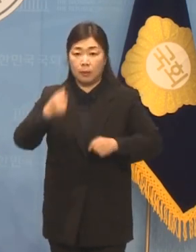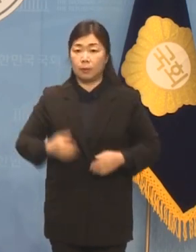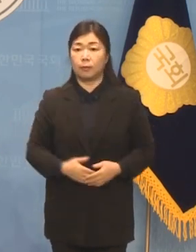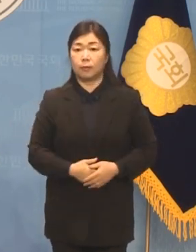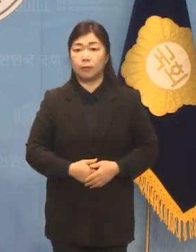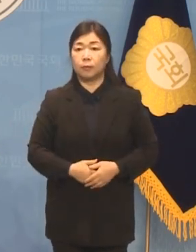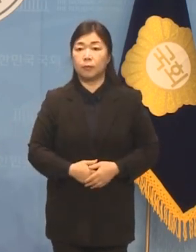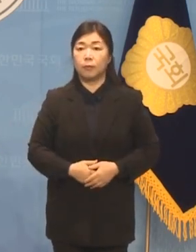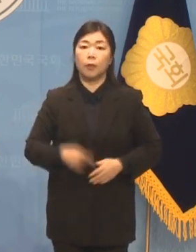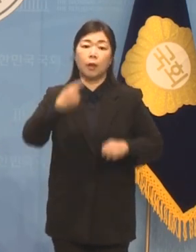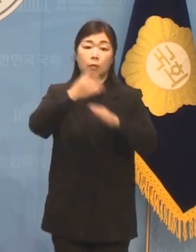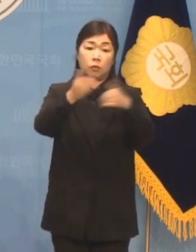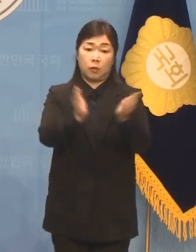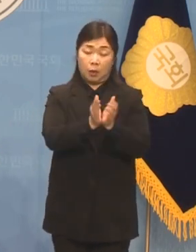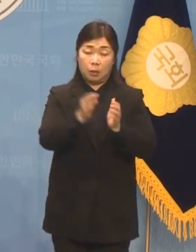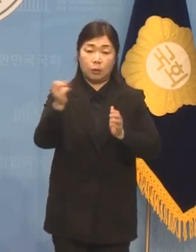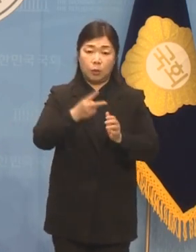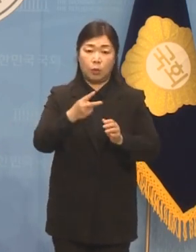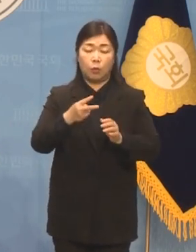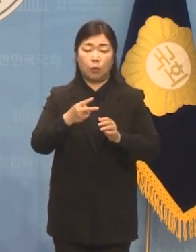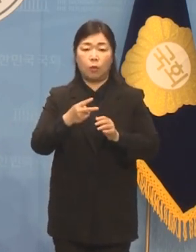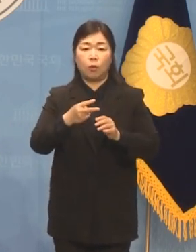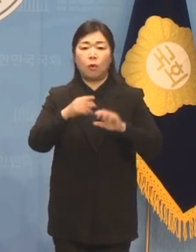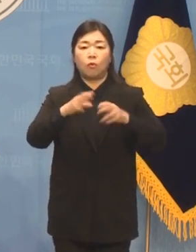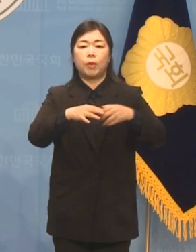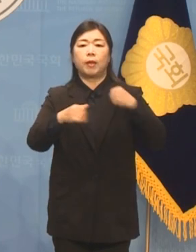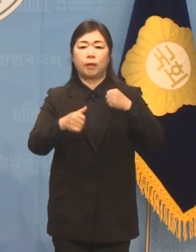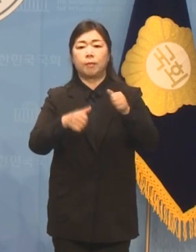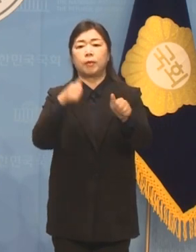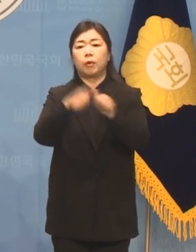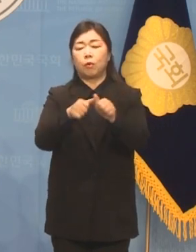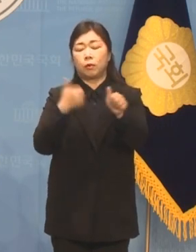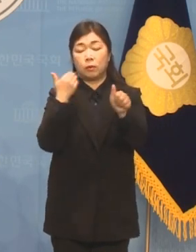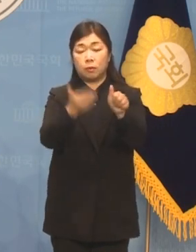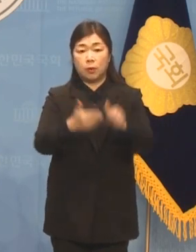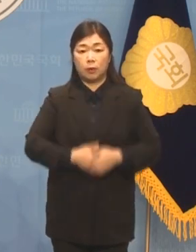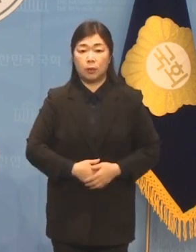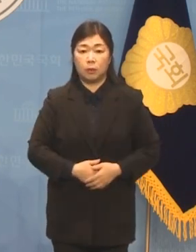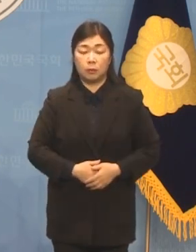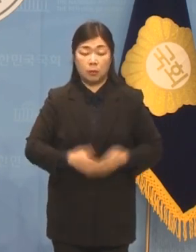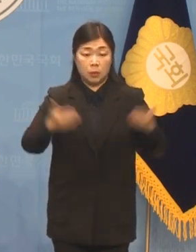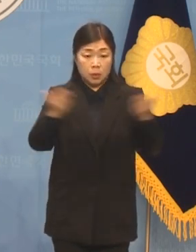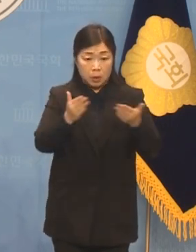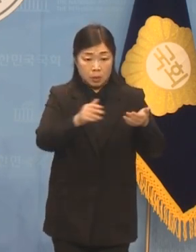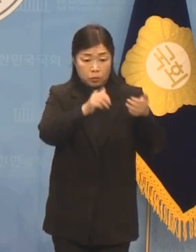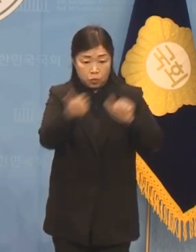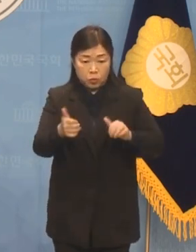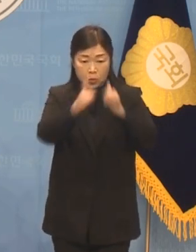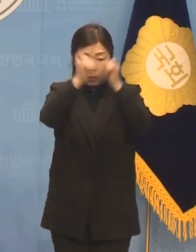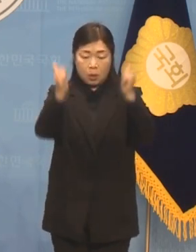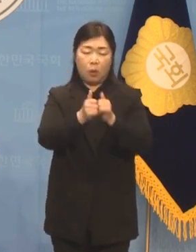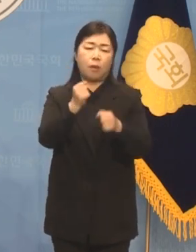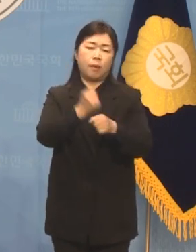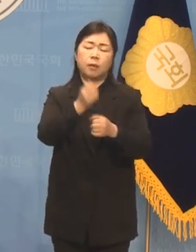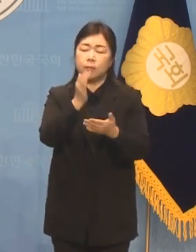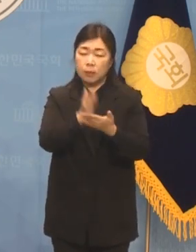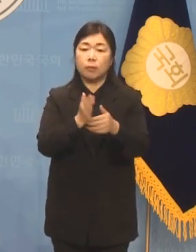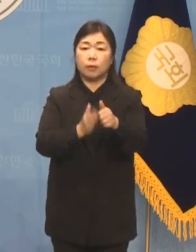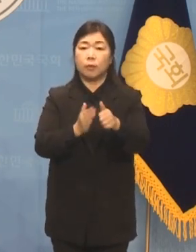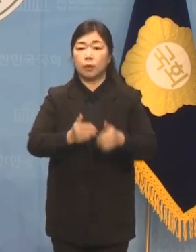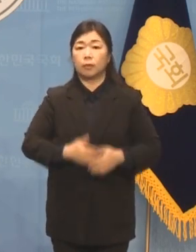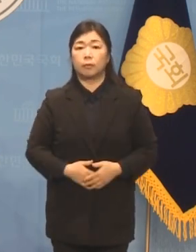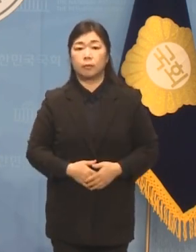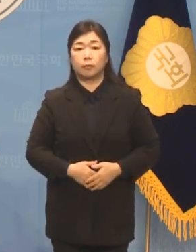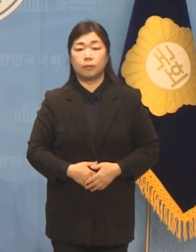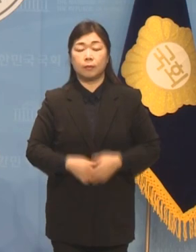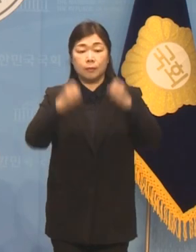민주당과 국민의힘에 경고합니다. 더는 일하다 죽는 사람들이 발생하는 사회를 만들지 맙시다. 새로운 사회로